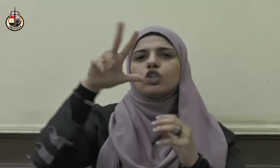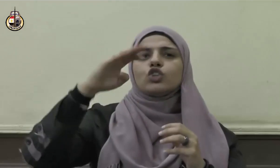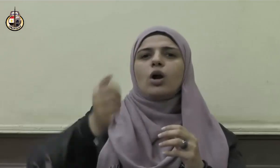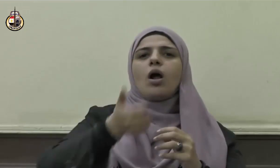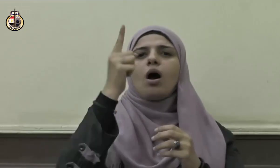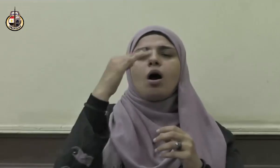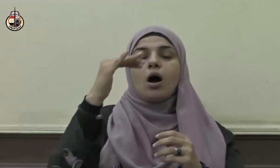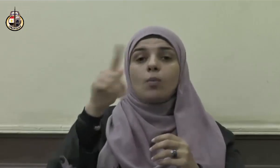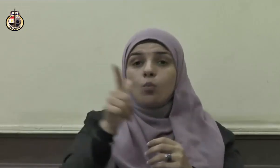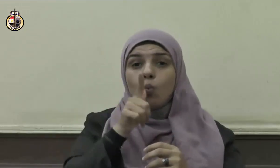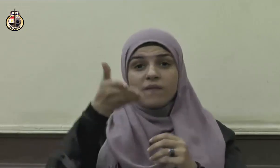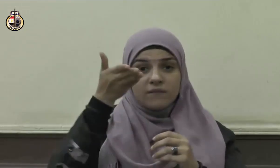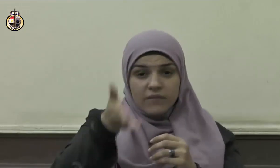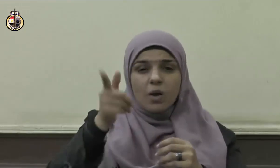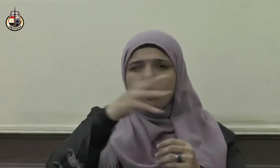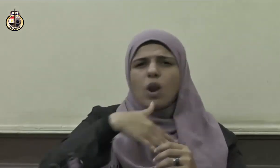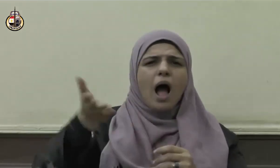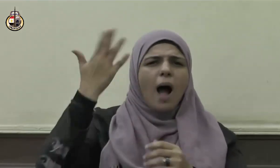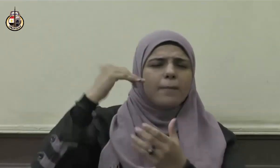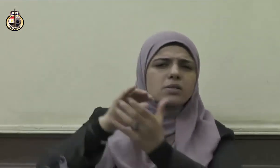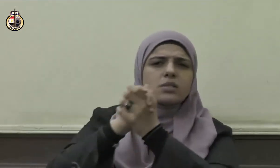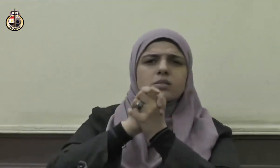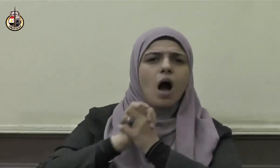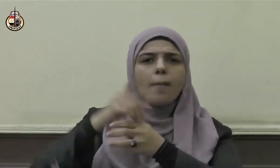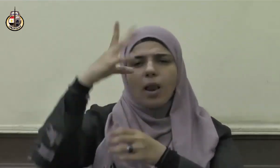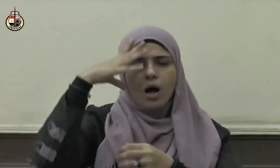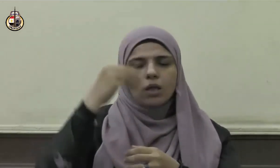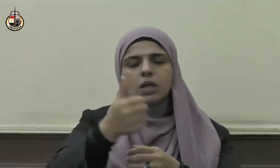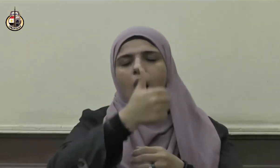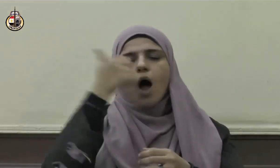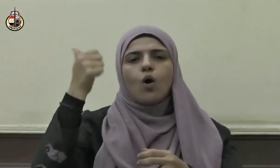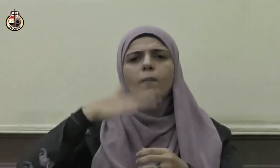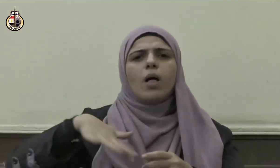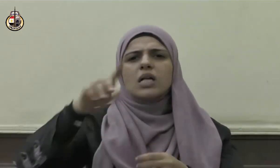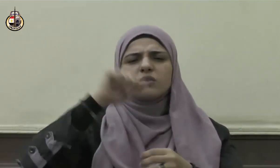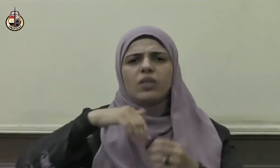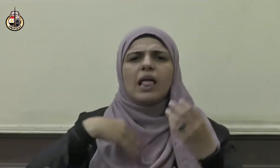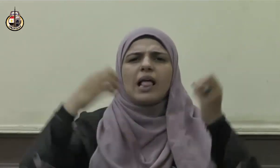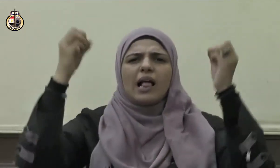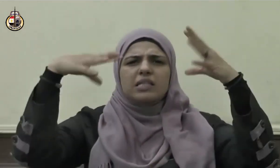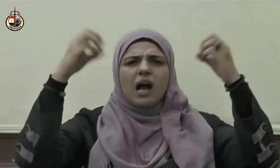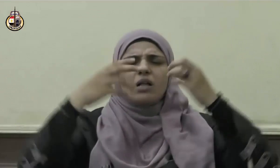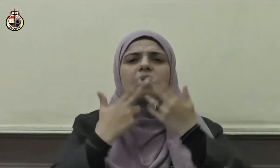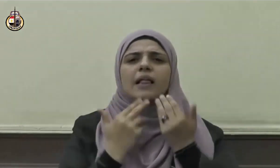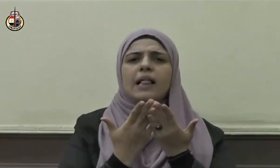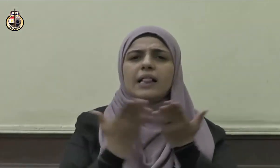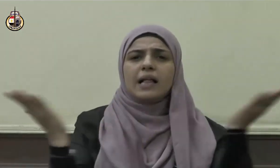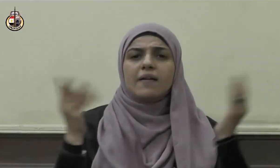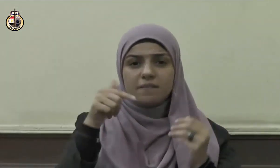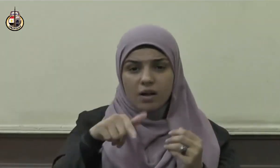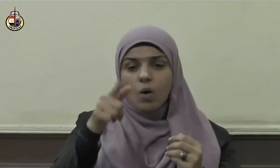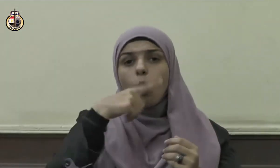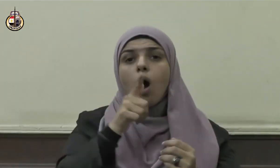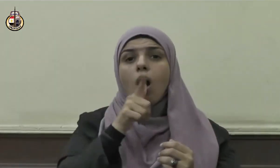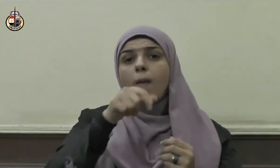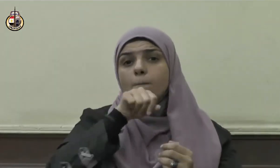وكانت لأعمال الصحابة رضي الله عنهم ثمراتها الطيبة، وكان صلى الله عليه